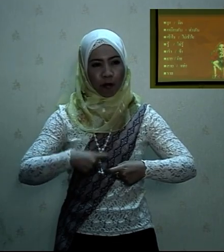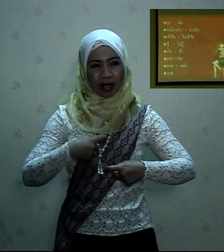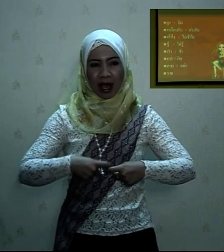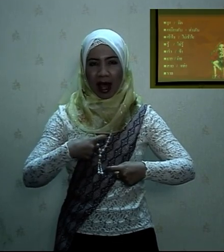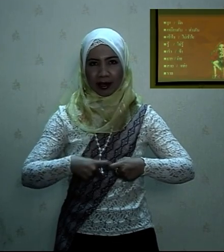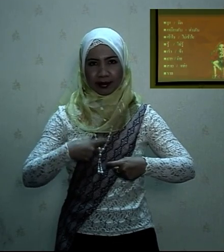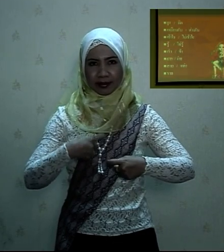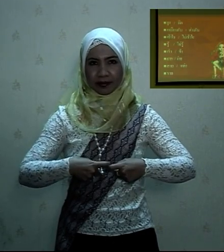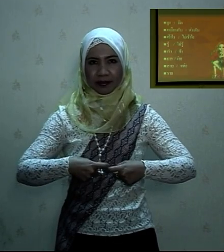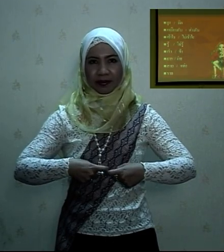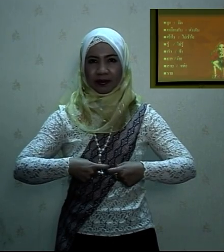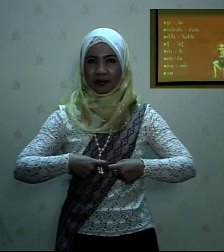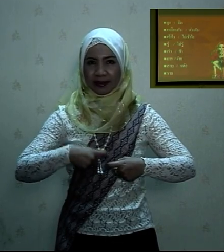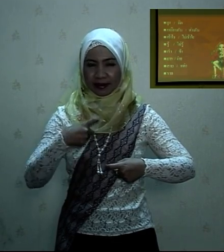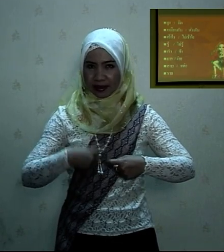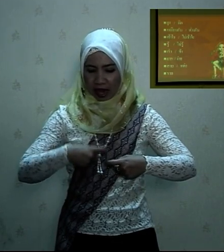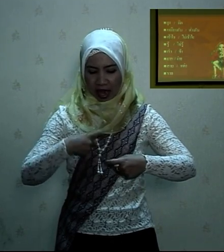ายากยาก